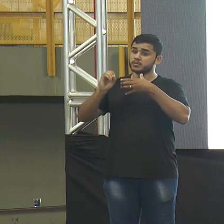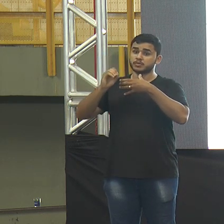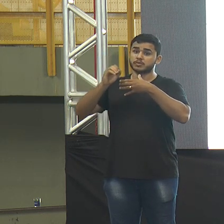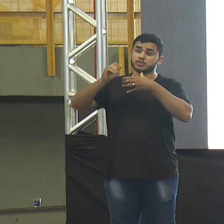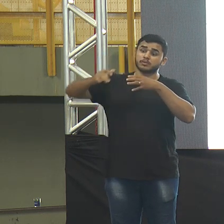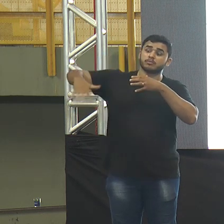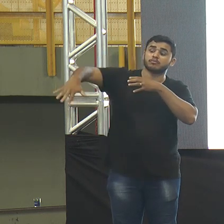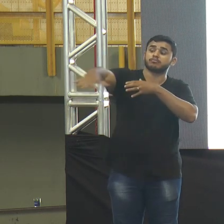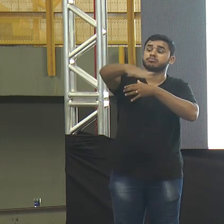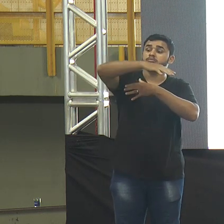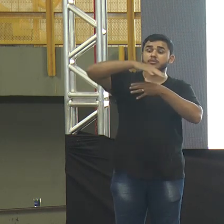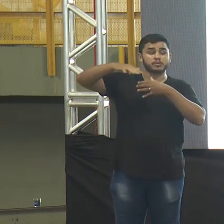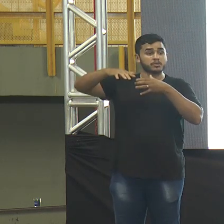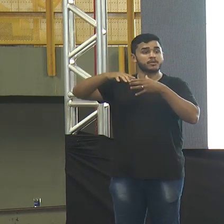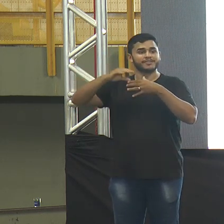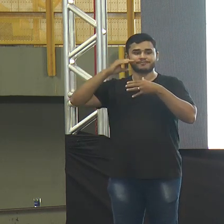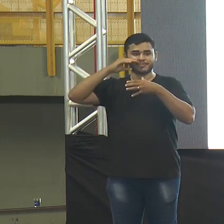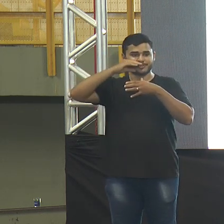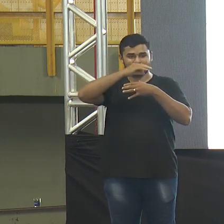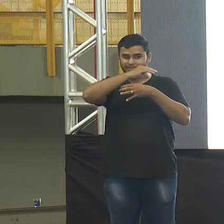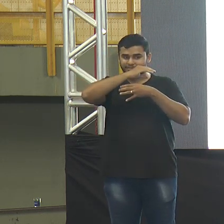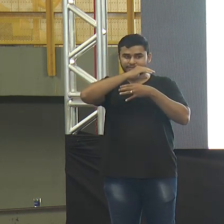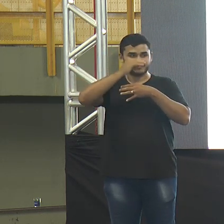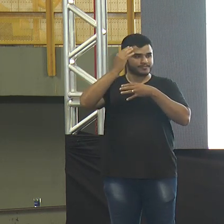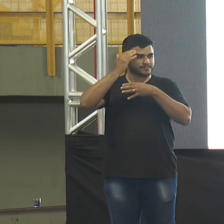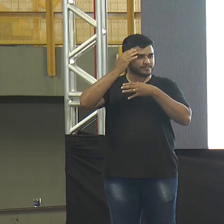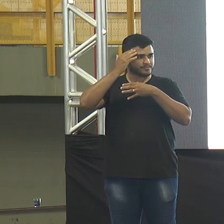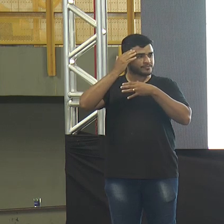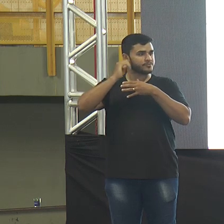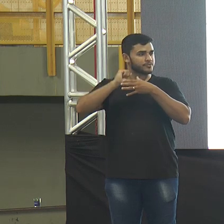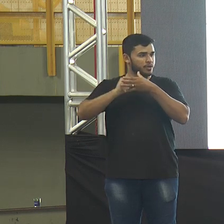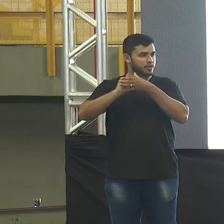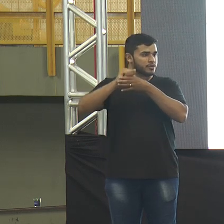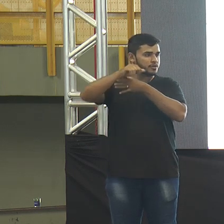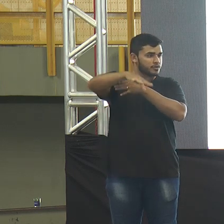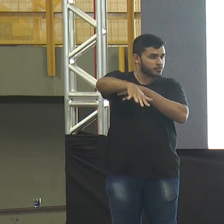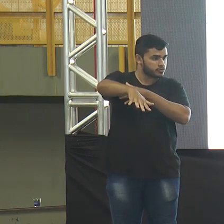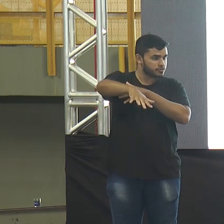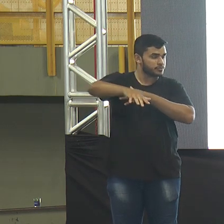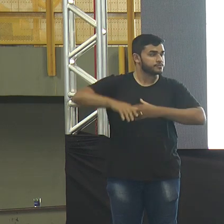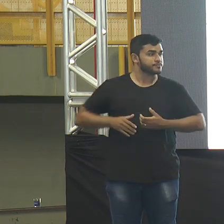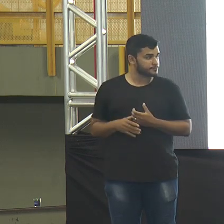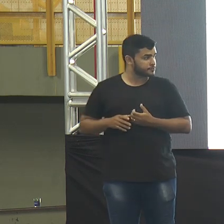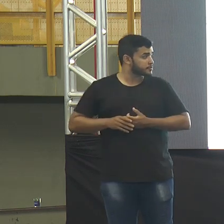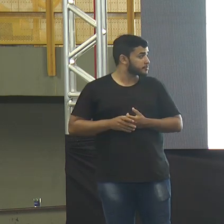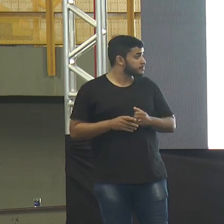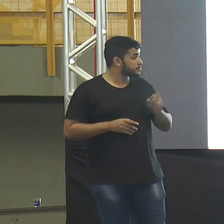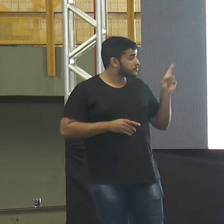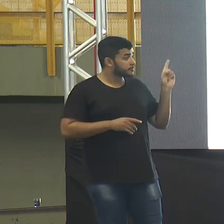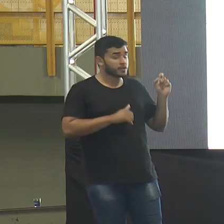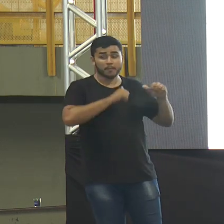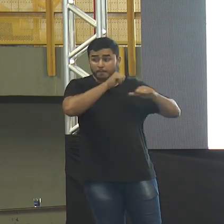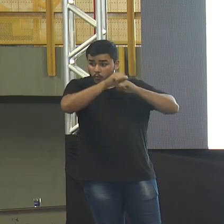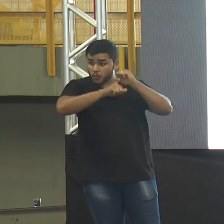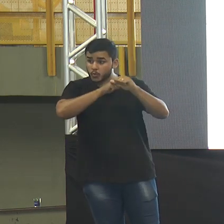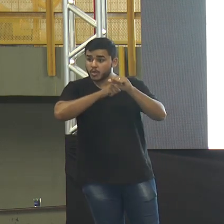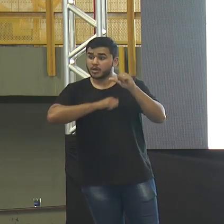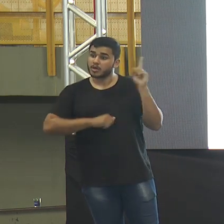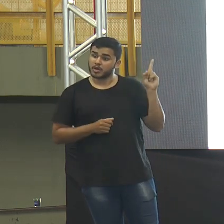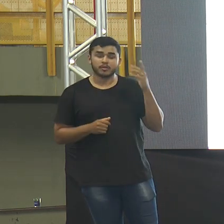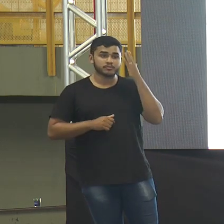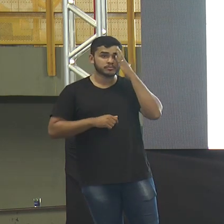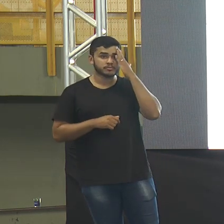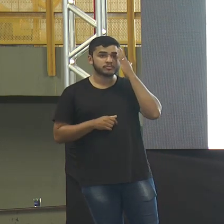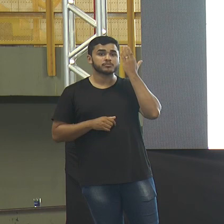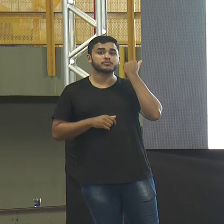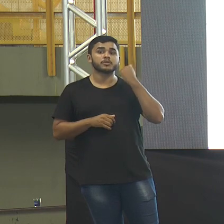universo ele já vai ficar mais quente. Tende a aumentar a temperatura. Então, assim, nessas mudanças de estado físico, a gente tem que lembrar